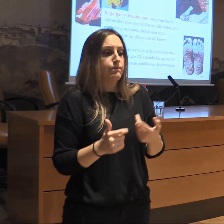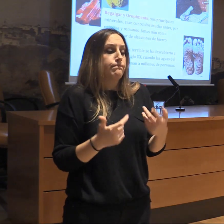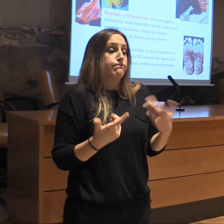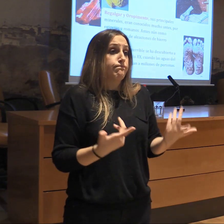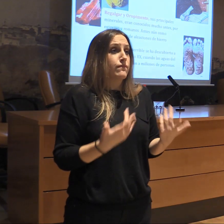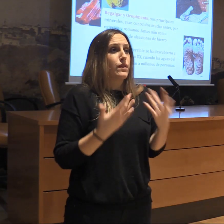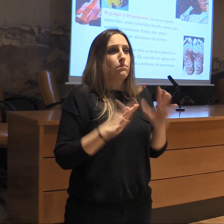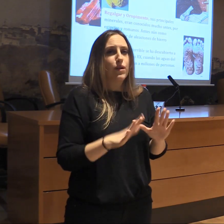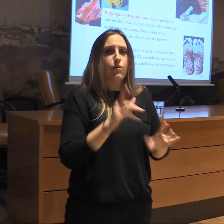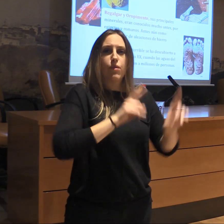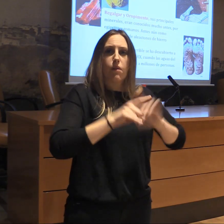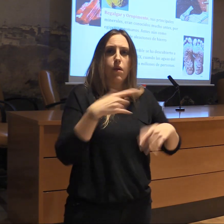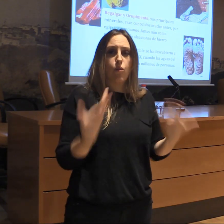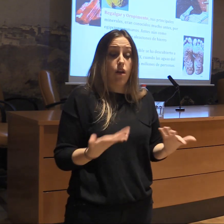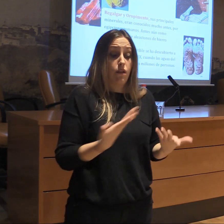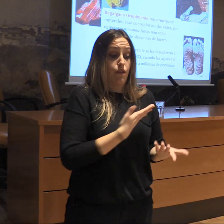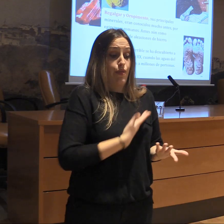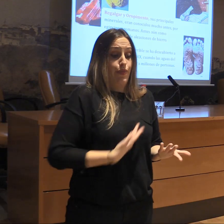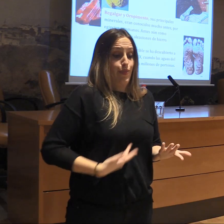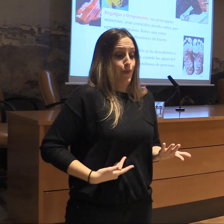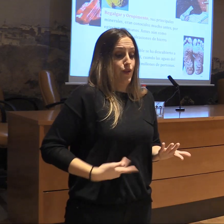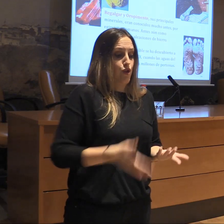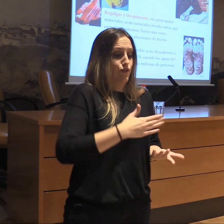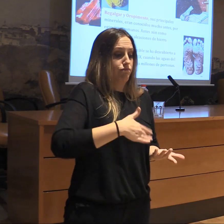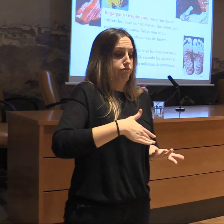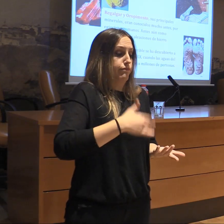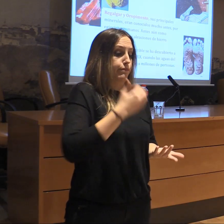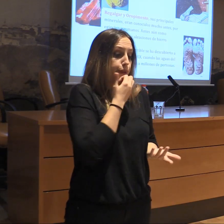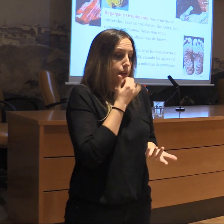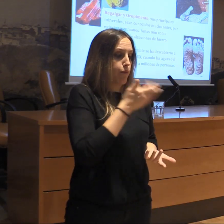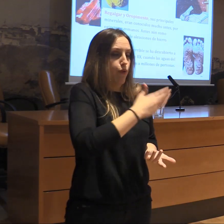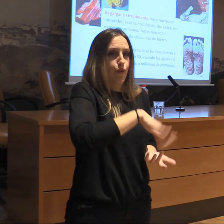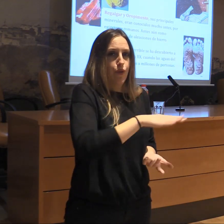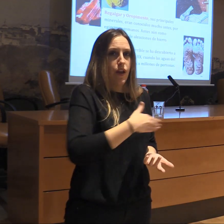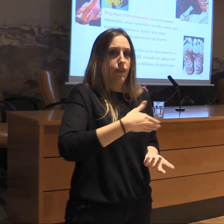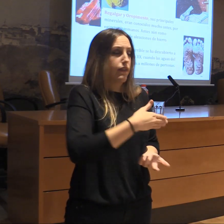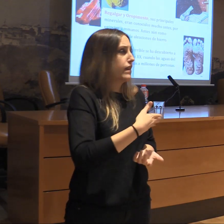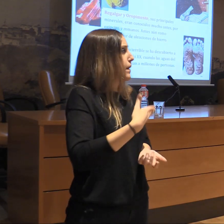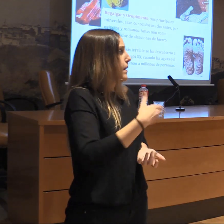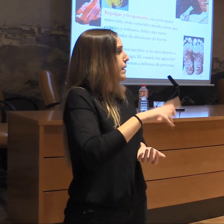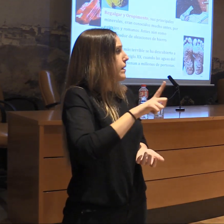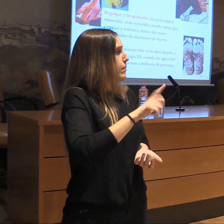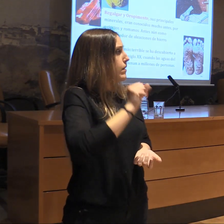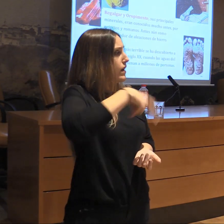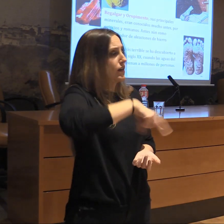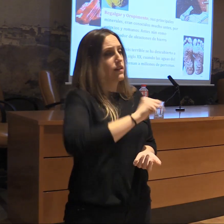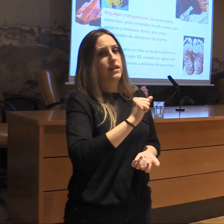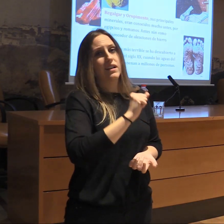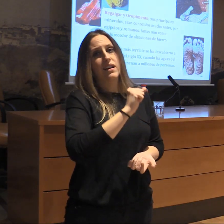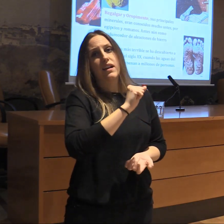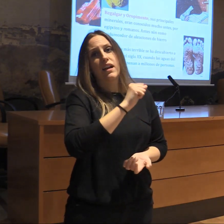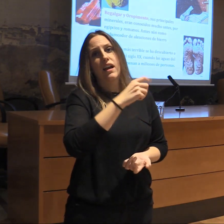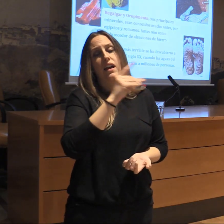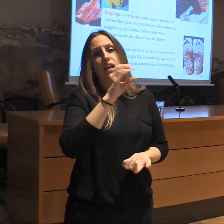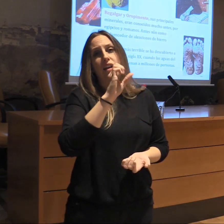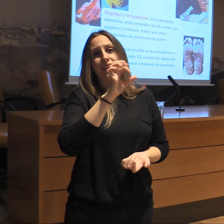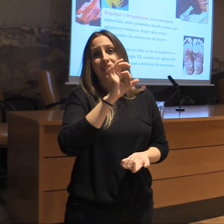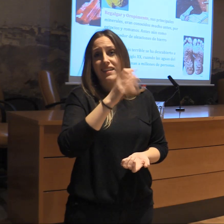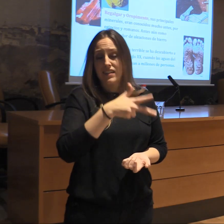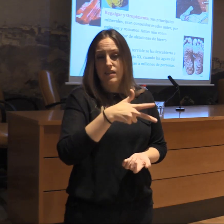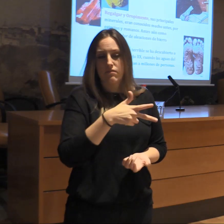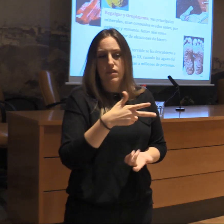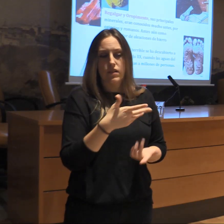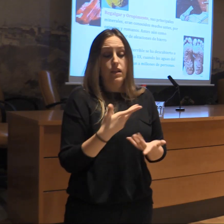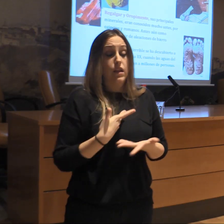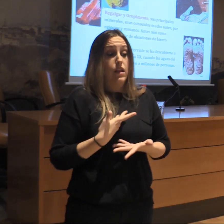como estos, es que en la zona de Bangladesh se hicieron, financiados por UNICEF, del orden